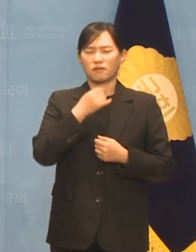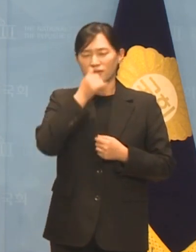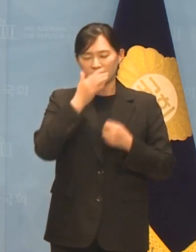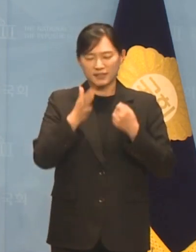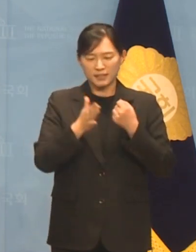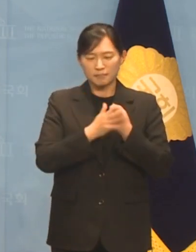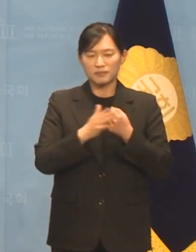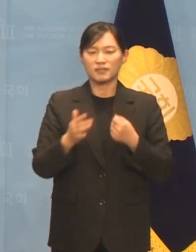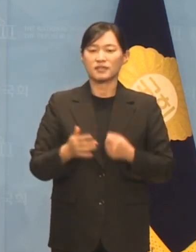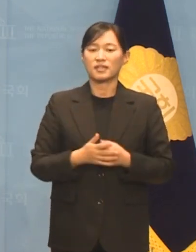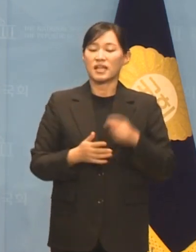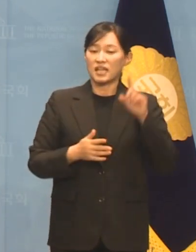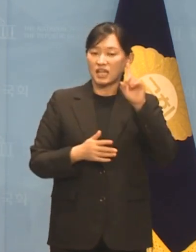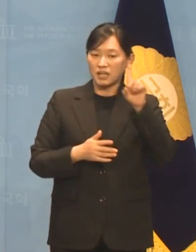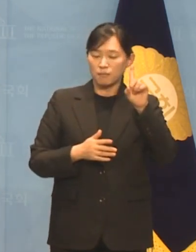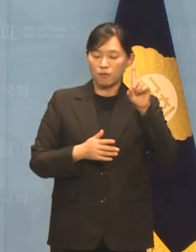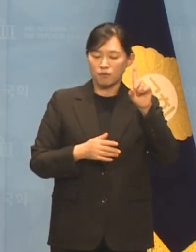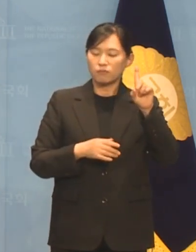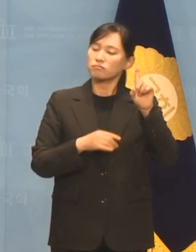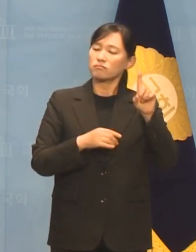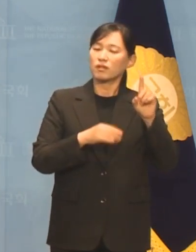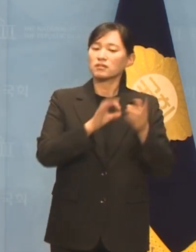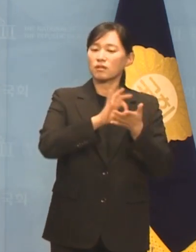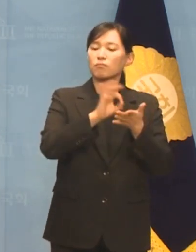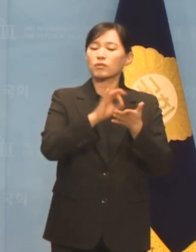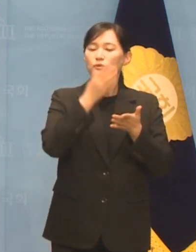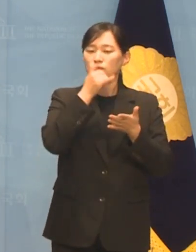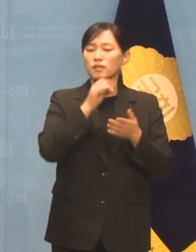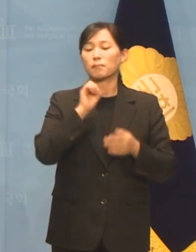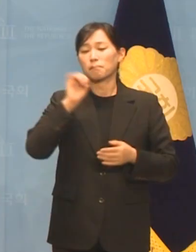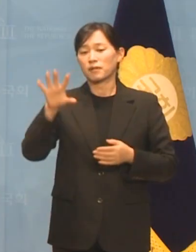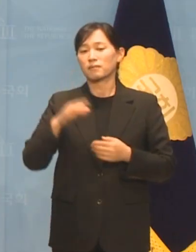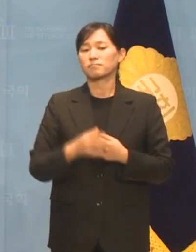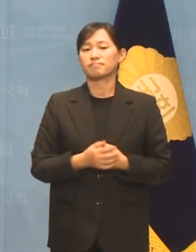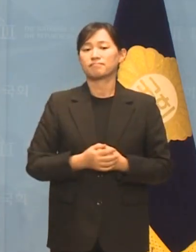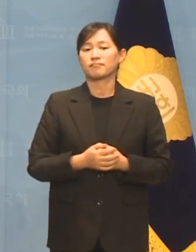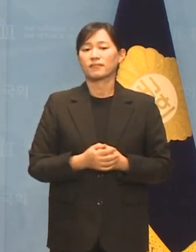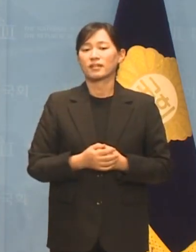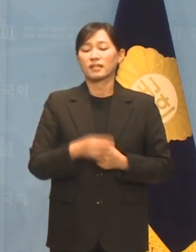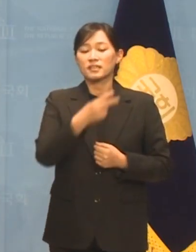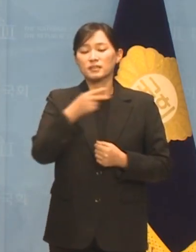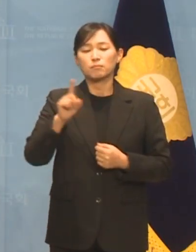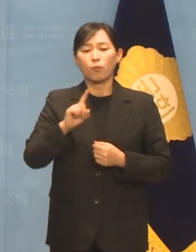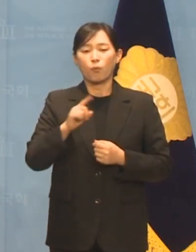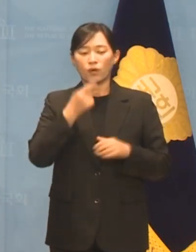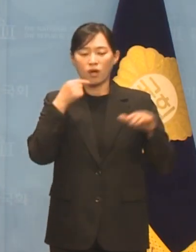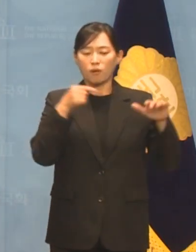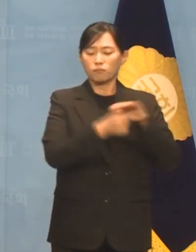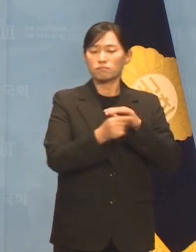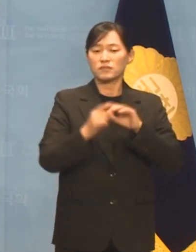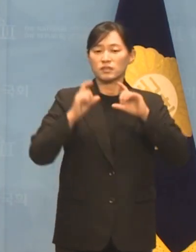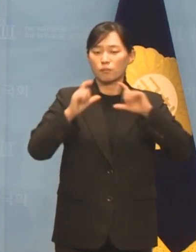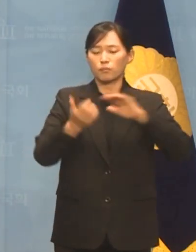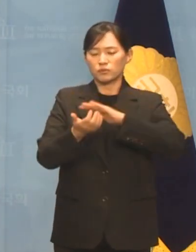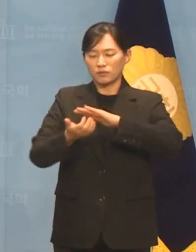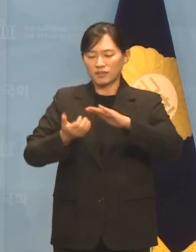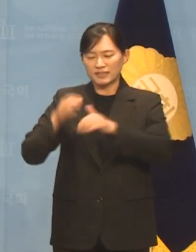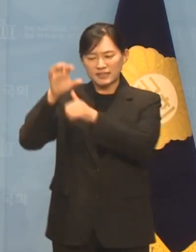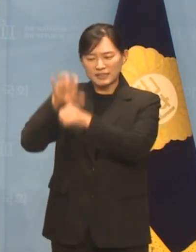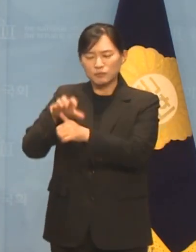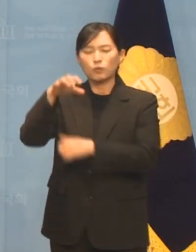있으니 B1 벙커를 활용할 수도 있을 것이라고 말했다고 진술했습니다. 즉 계엄이 선포되기 전부터